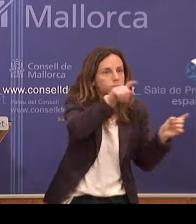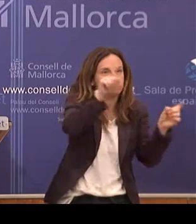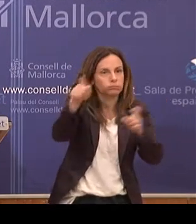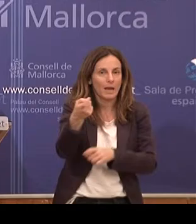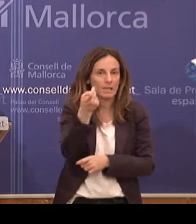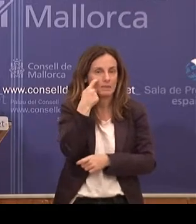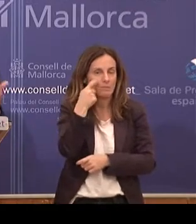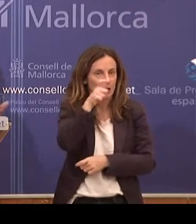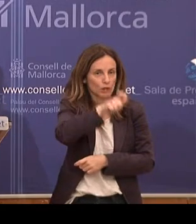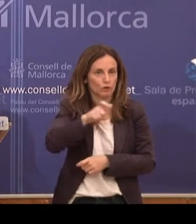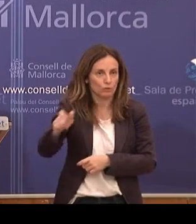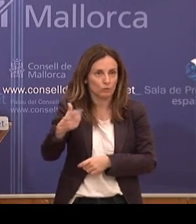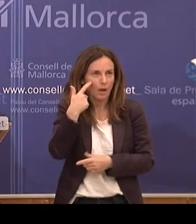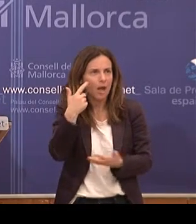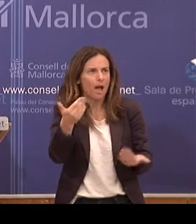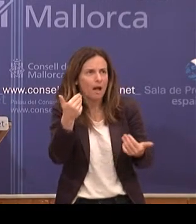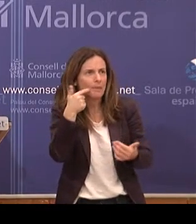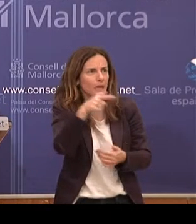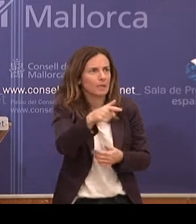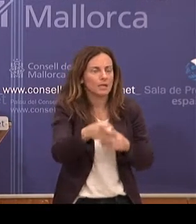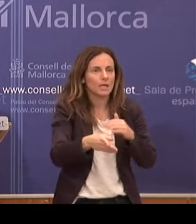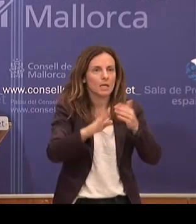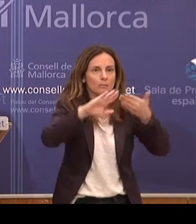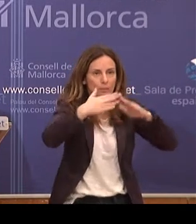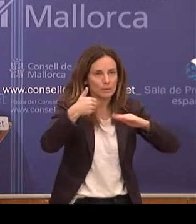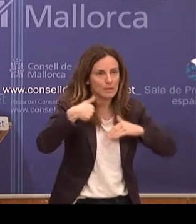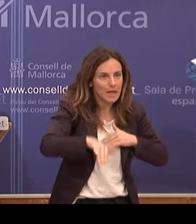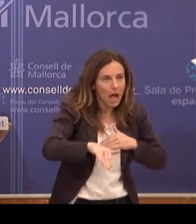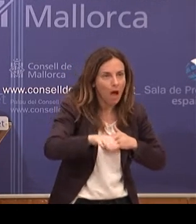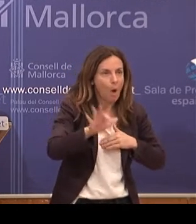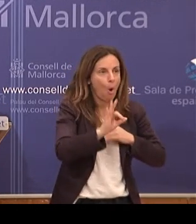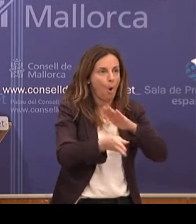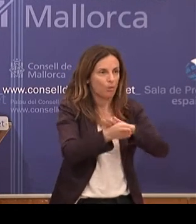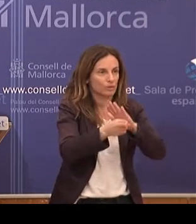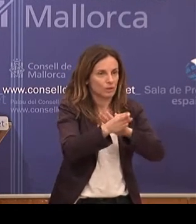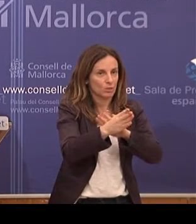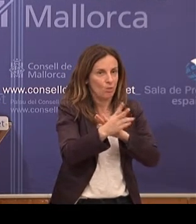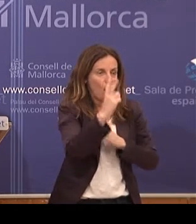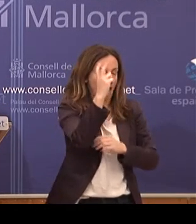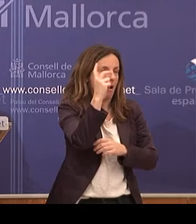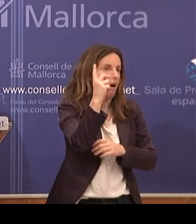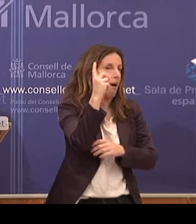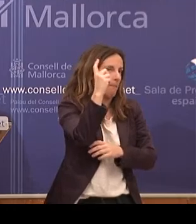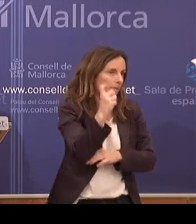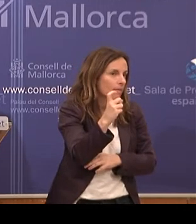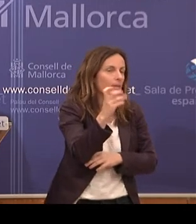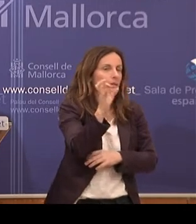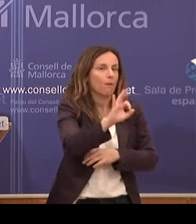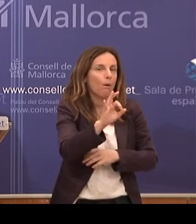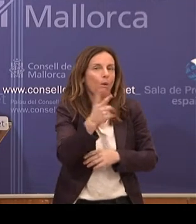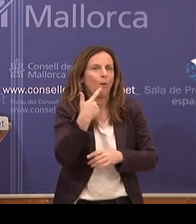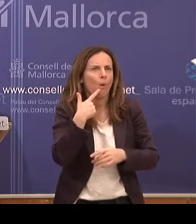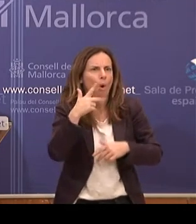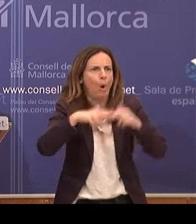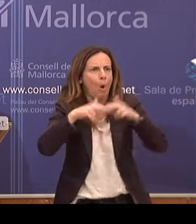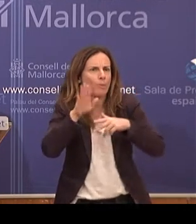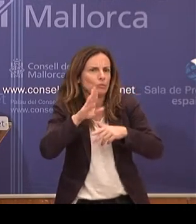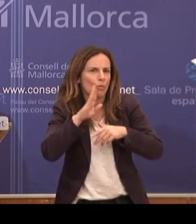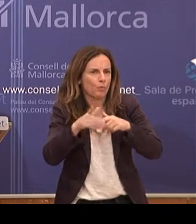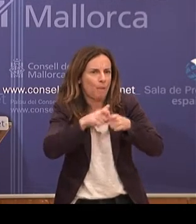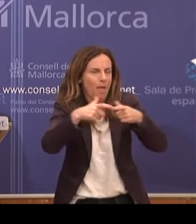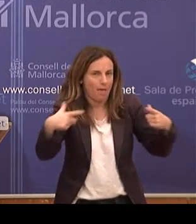s'ha de planejar un pla de xoc un pla de xoc per fer front a aquesta feina pendent. Estan parlant per una banda com ha dit la